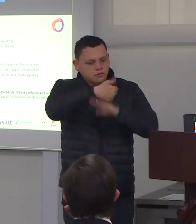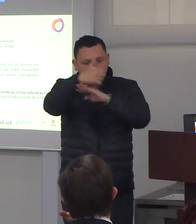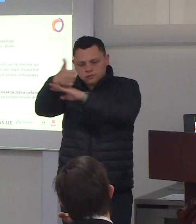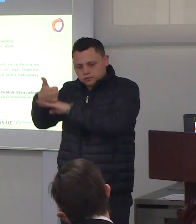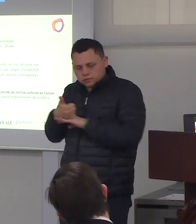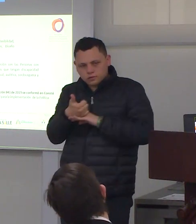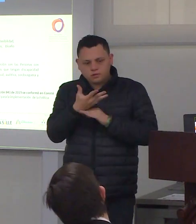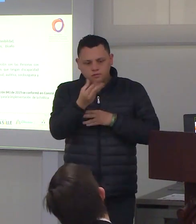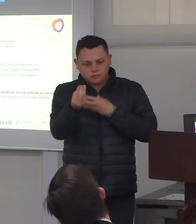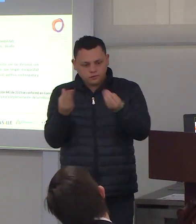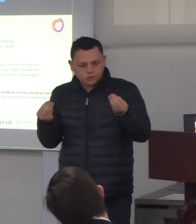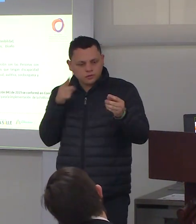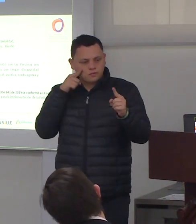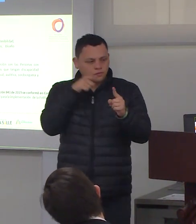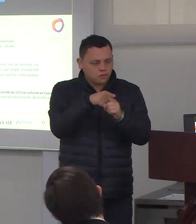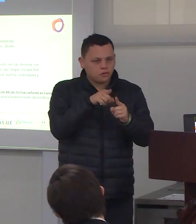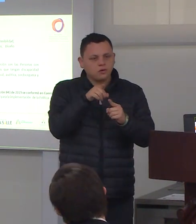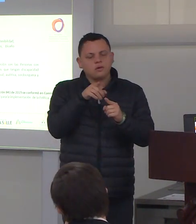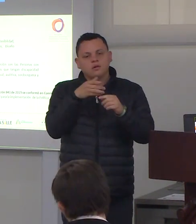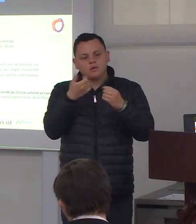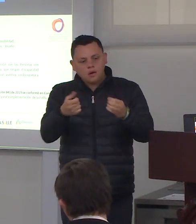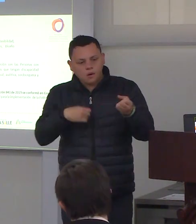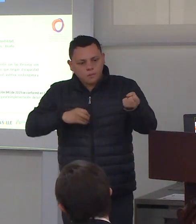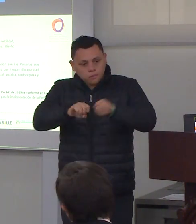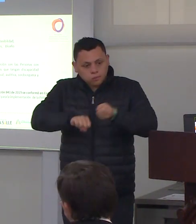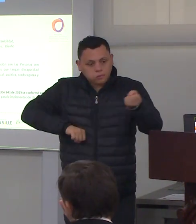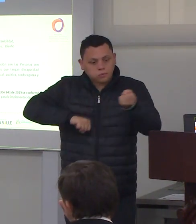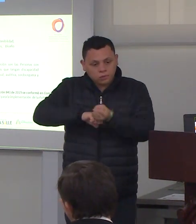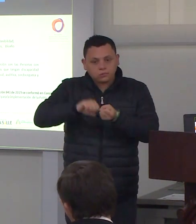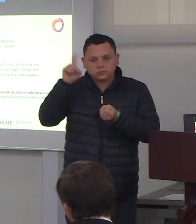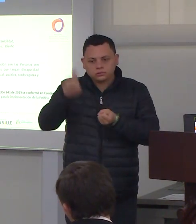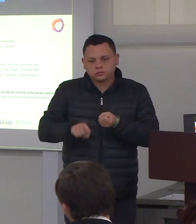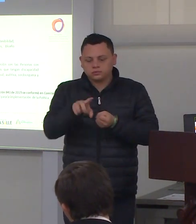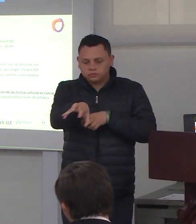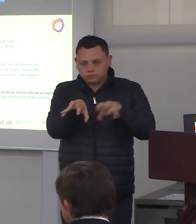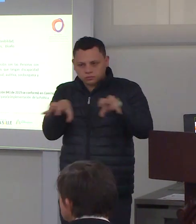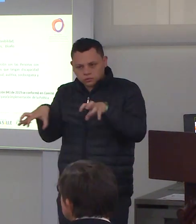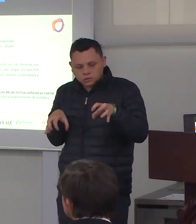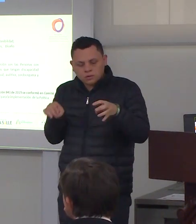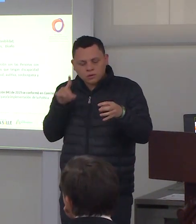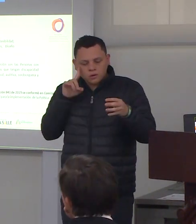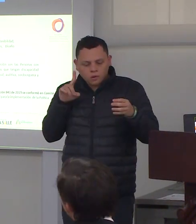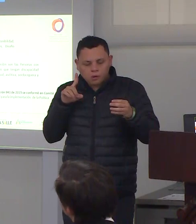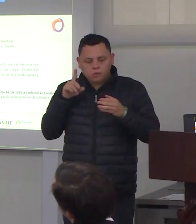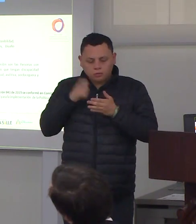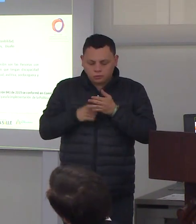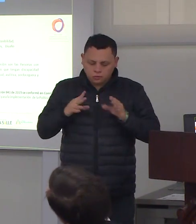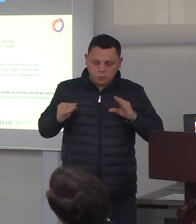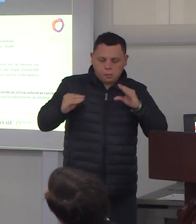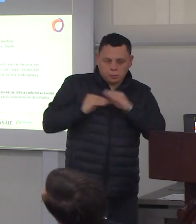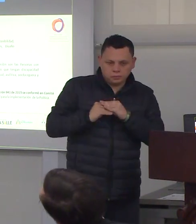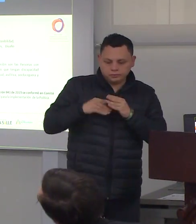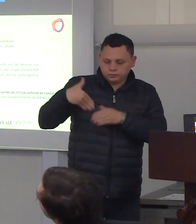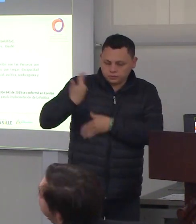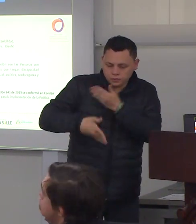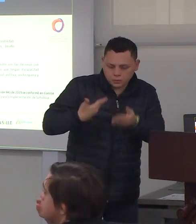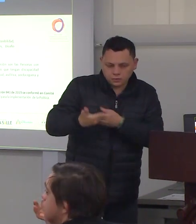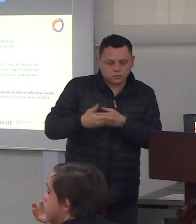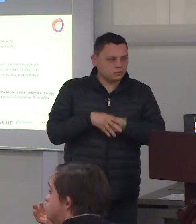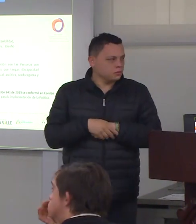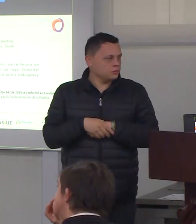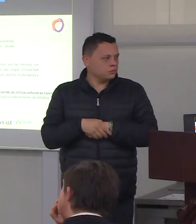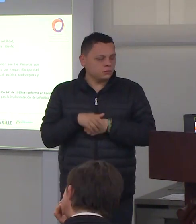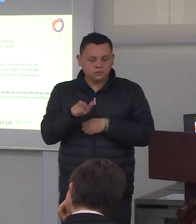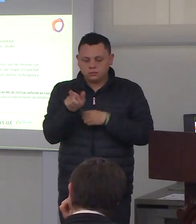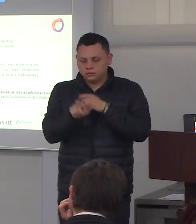misionales y de apoyo que deben hacer ajustes a sus procesos y sus procedimientos a fin